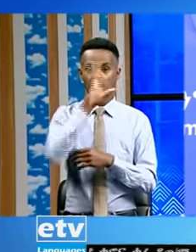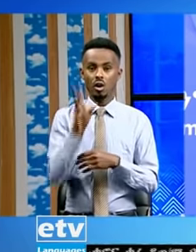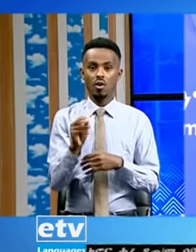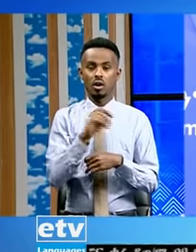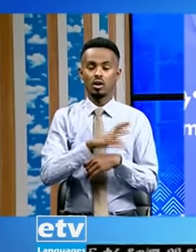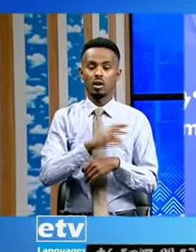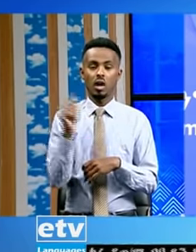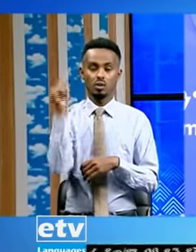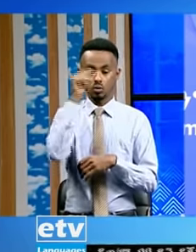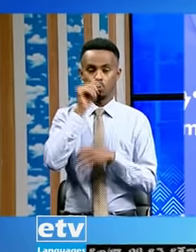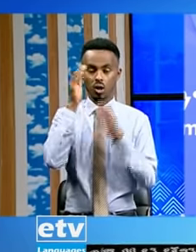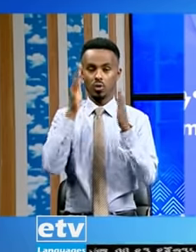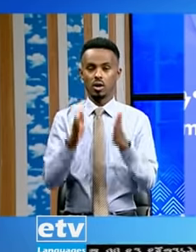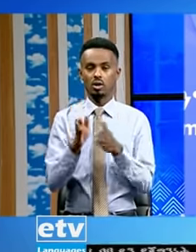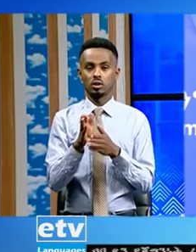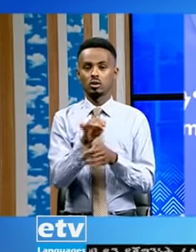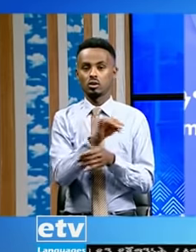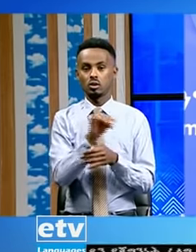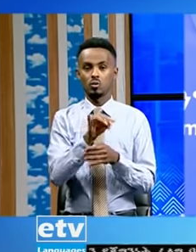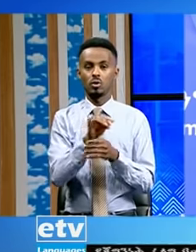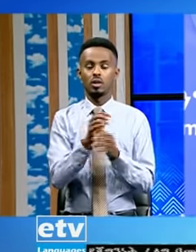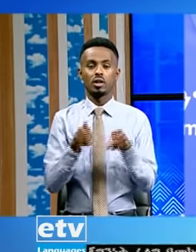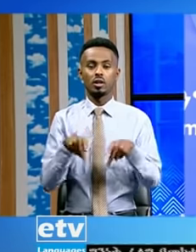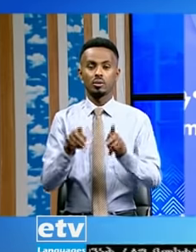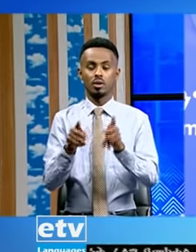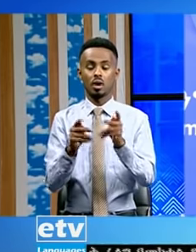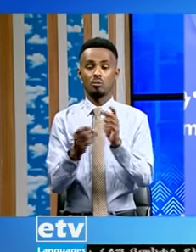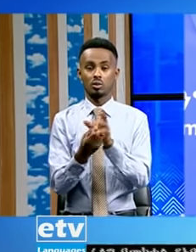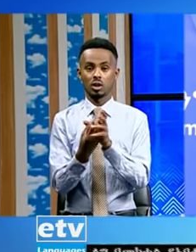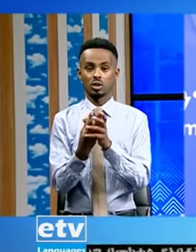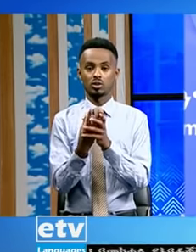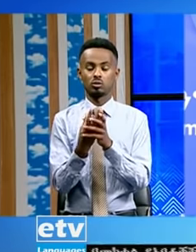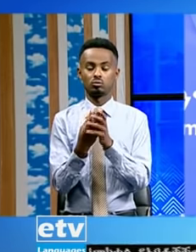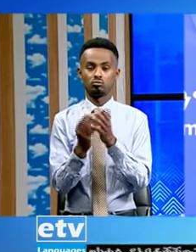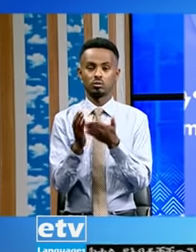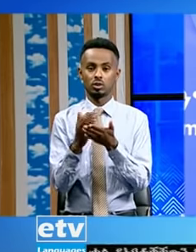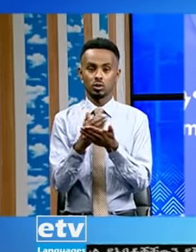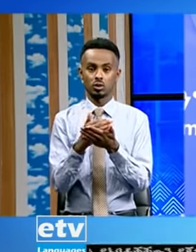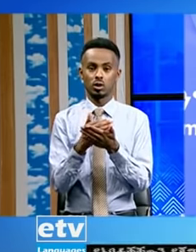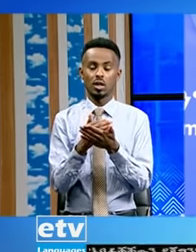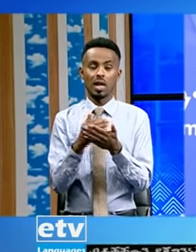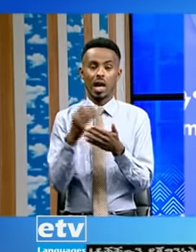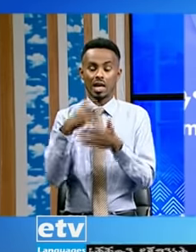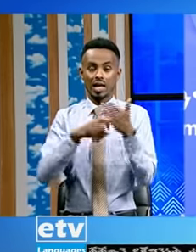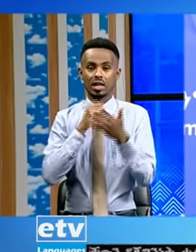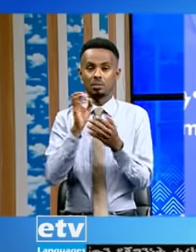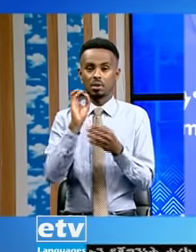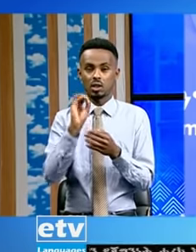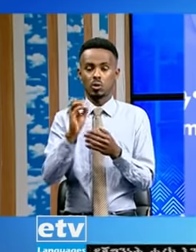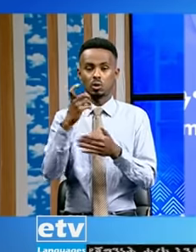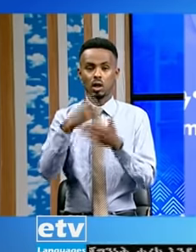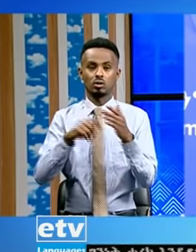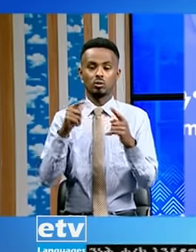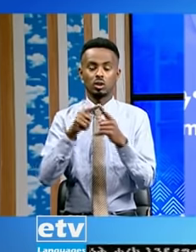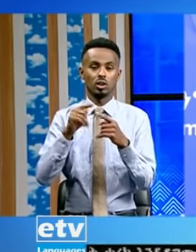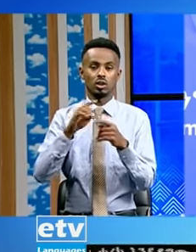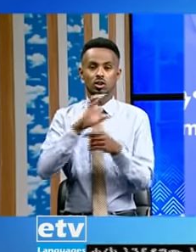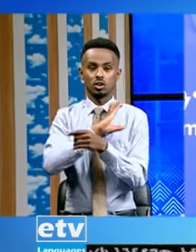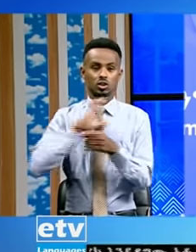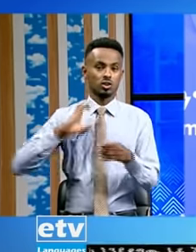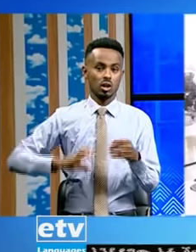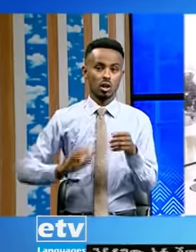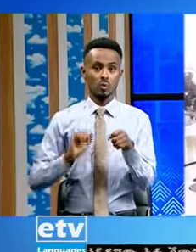የአፍሪካውያንና ኢትዮጵያውያን የግብርና ምርታቸውን ያለ ቀረጥ በዜሮ ታሪፍ ማለት ነው ወደ ቻይና